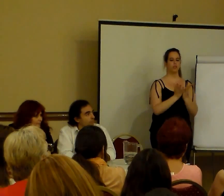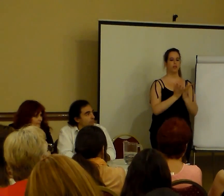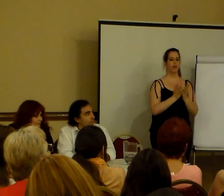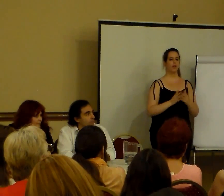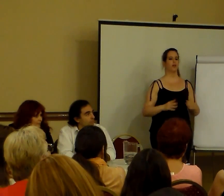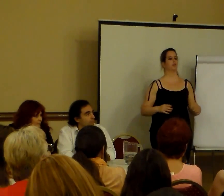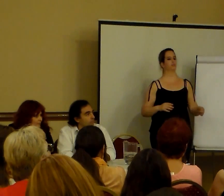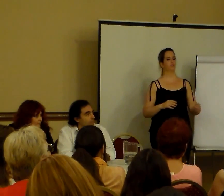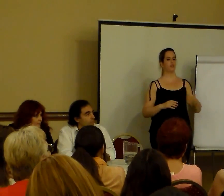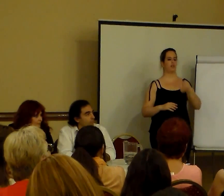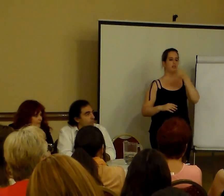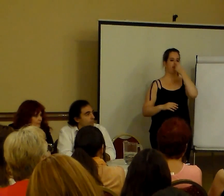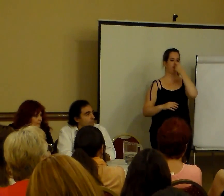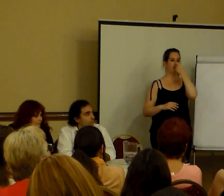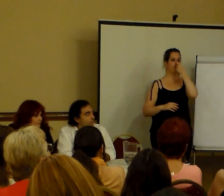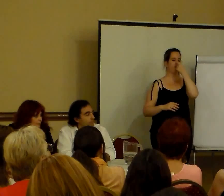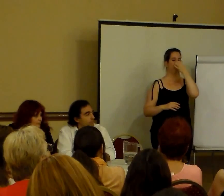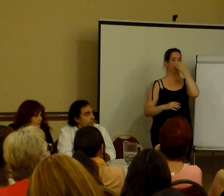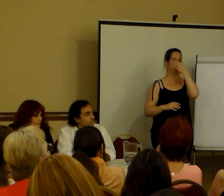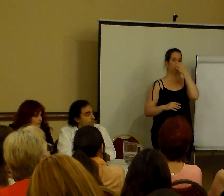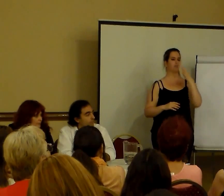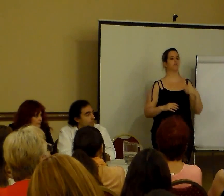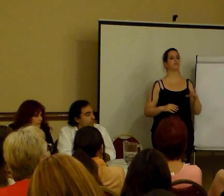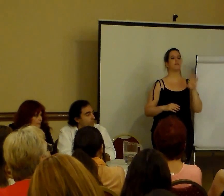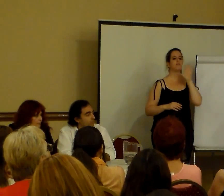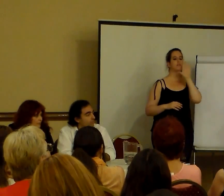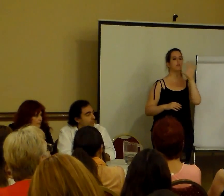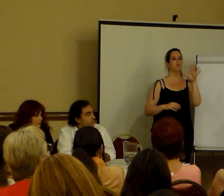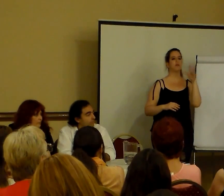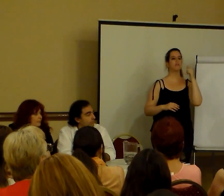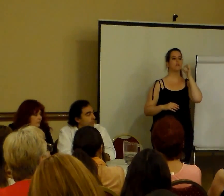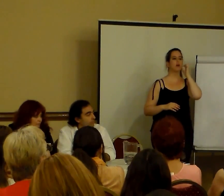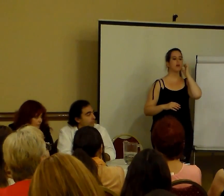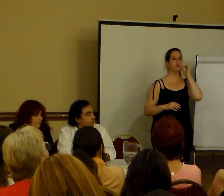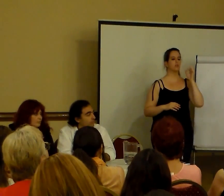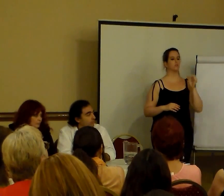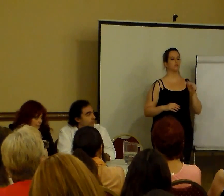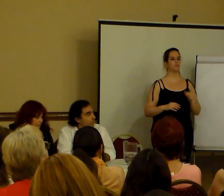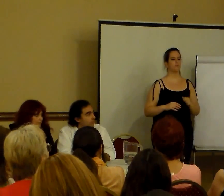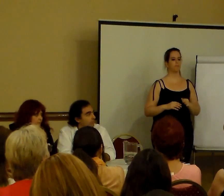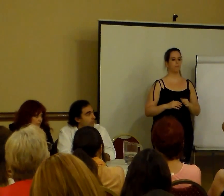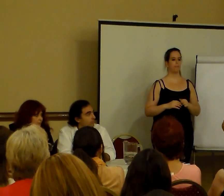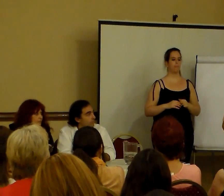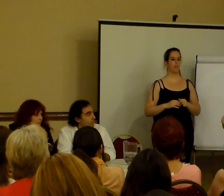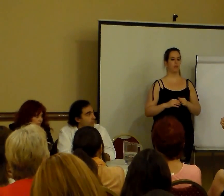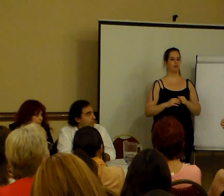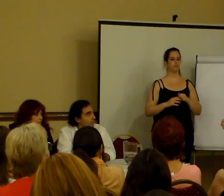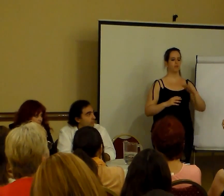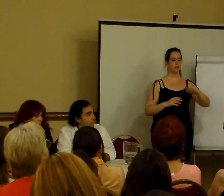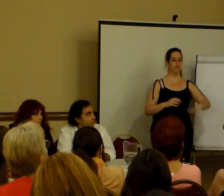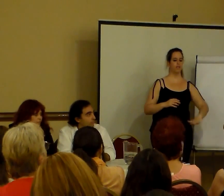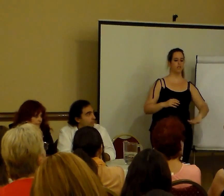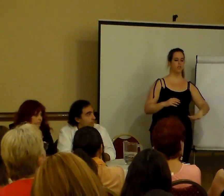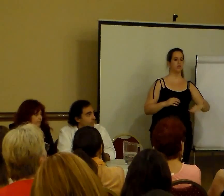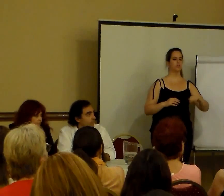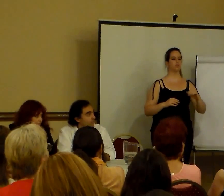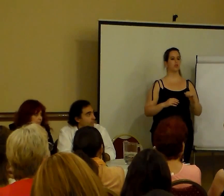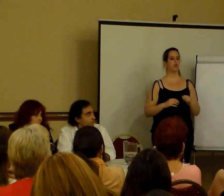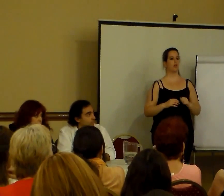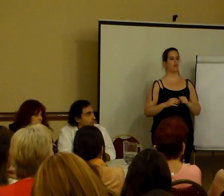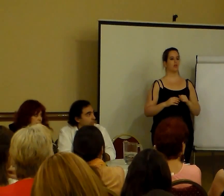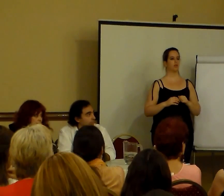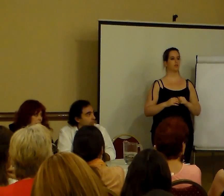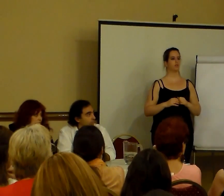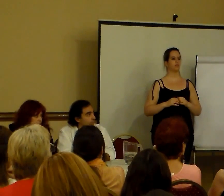de 20 a 50 años, pero tener en cuenta que afecta a niños pequeños, adolescentes y también ancianos. Así que